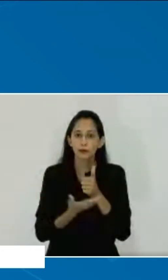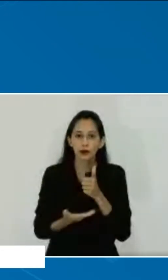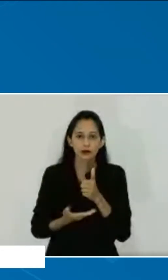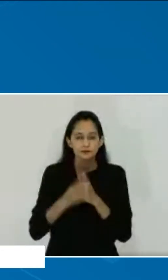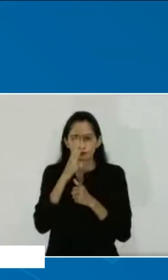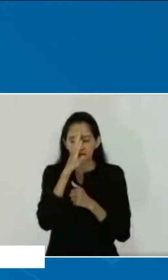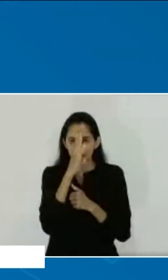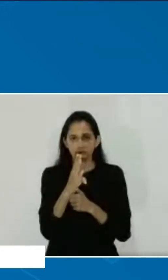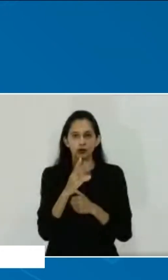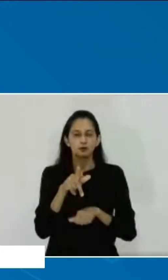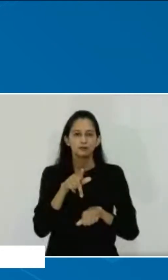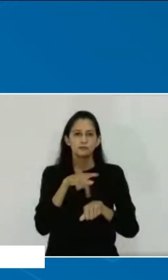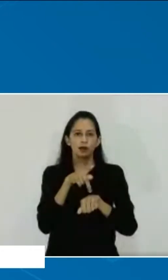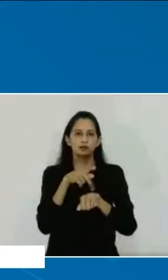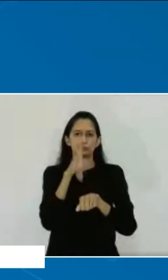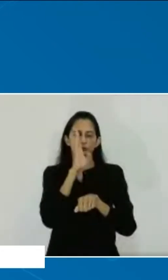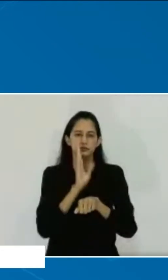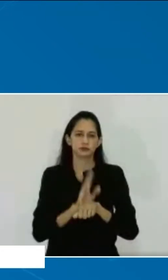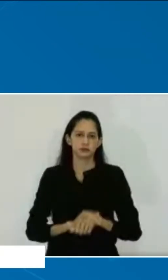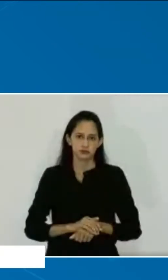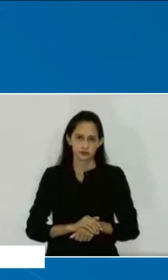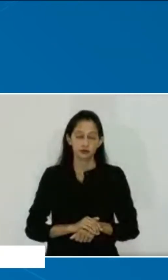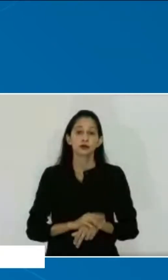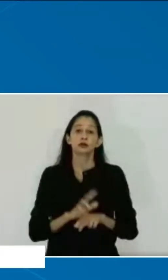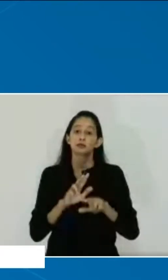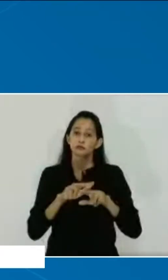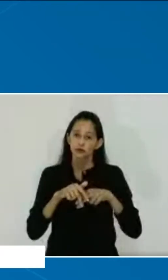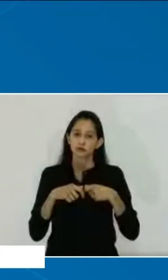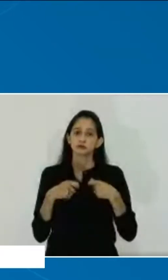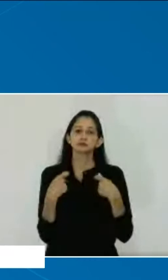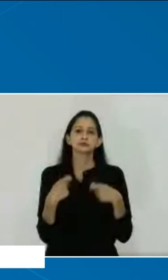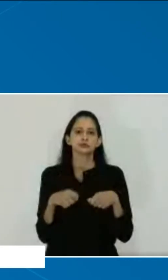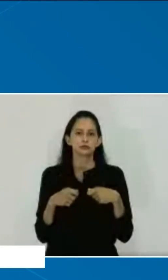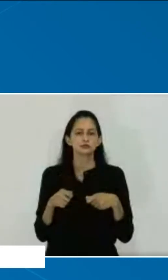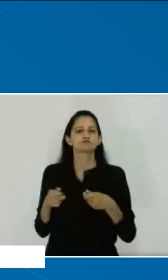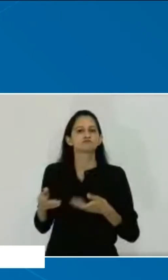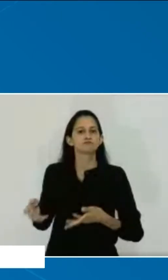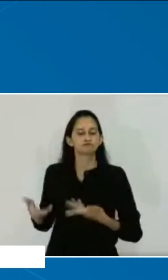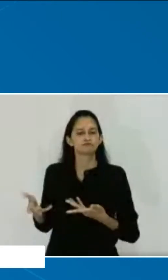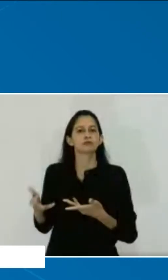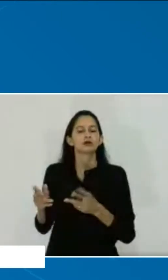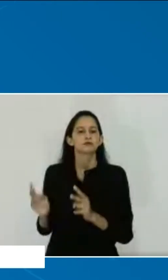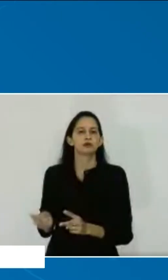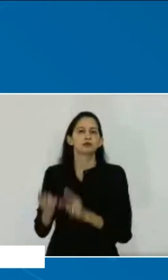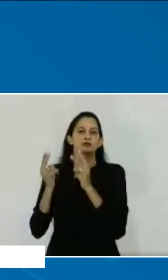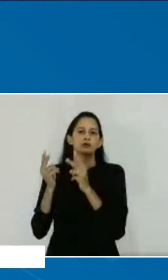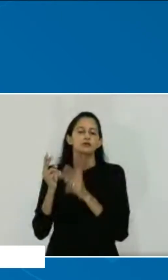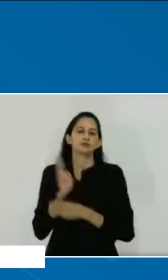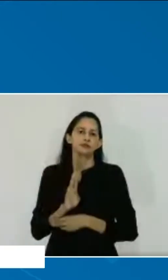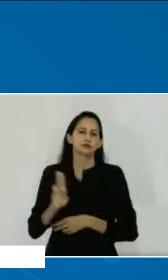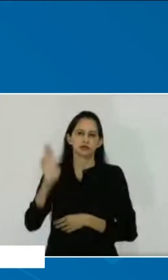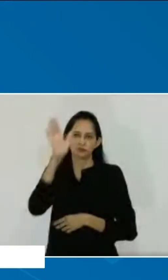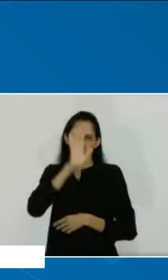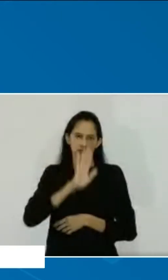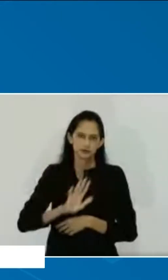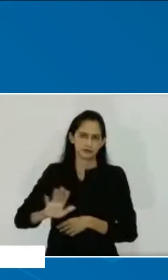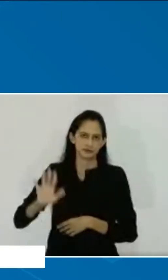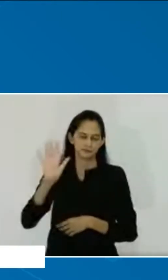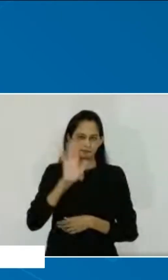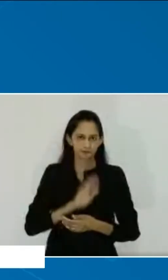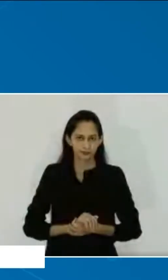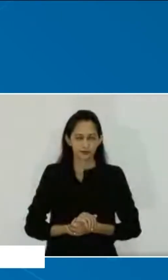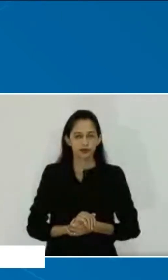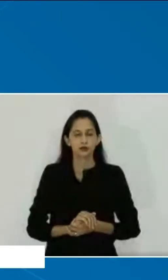Portanto, nós temos que pautar adequadamente as universidades públicas brasileiras. A Universidade